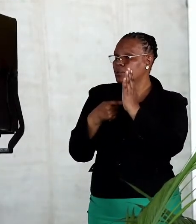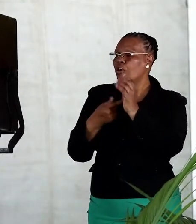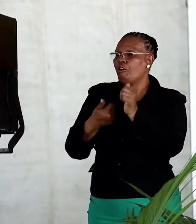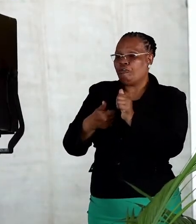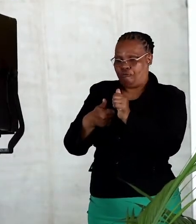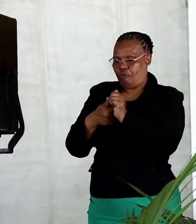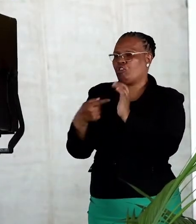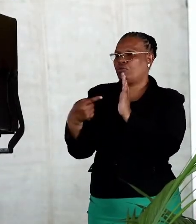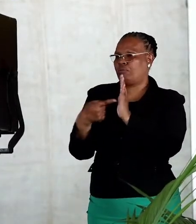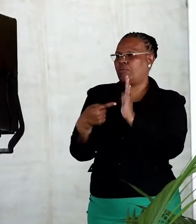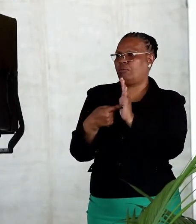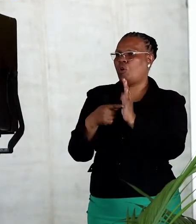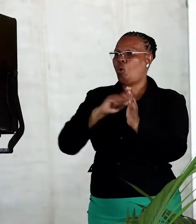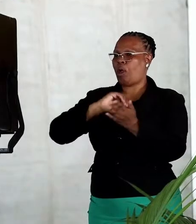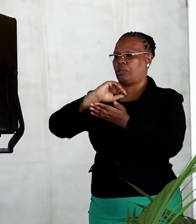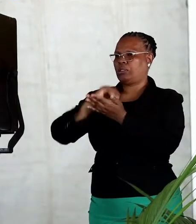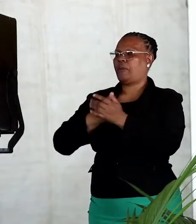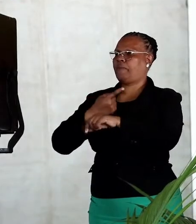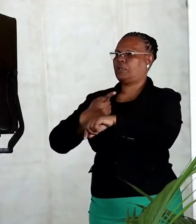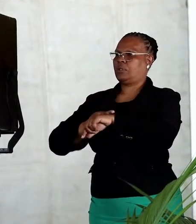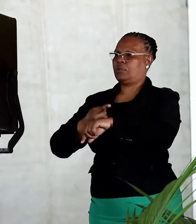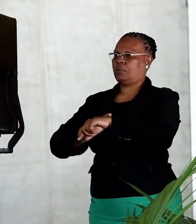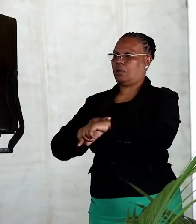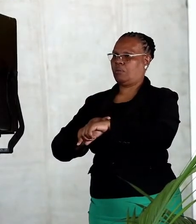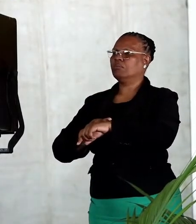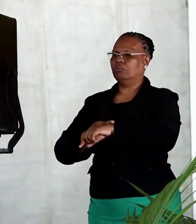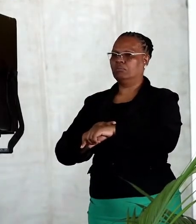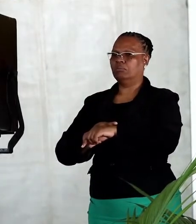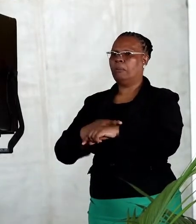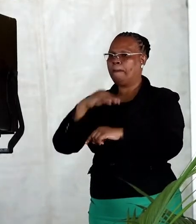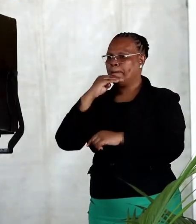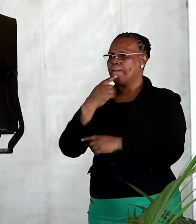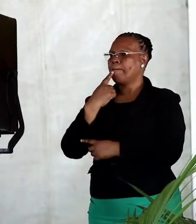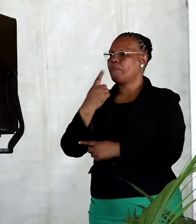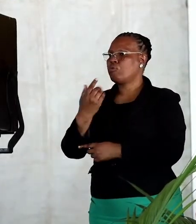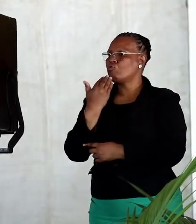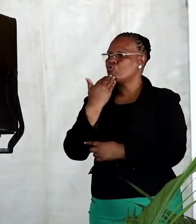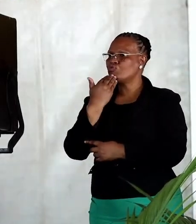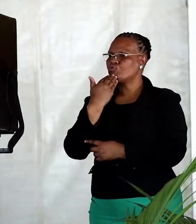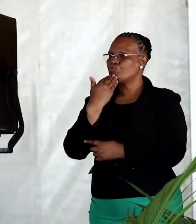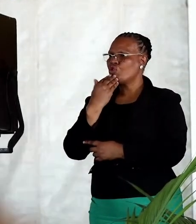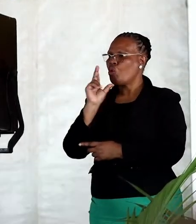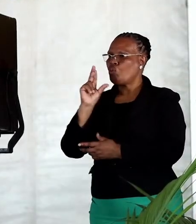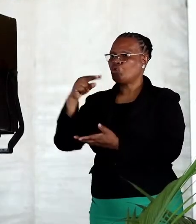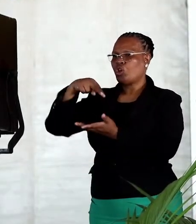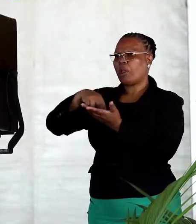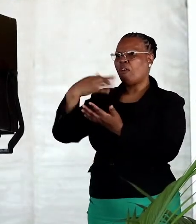uba sisave ixesha. Ndizawubiza isithethi samarharhabe.